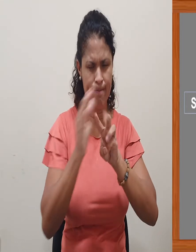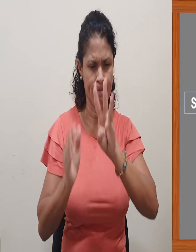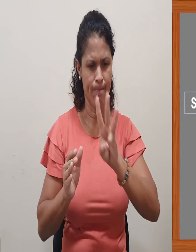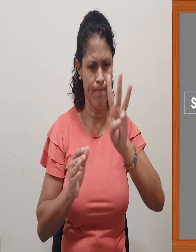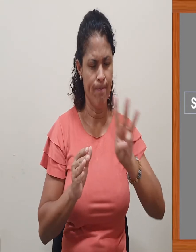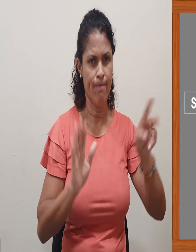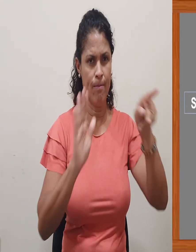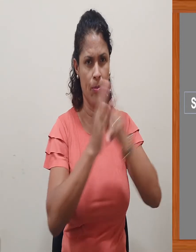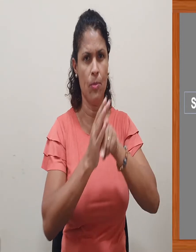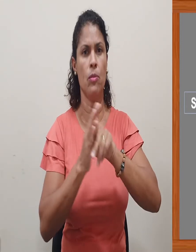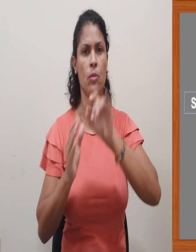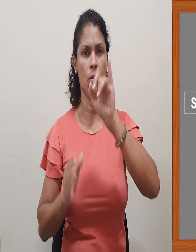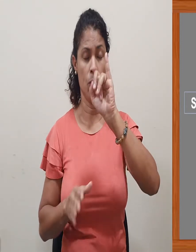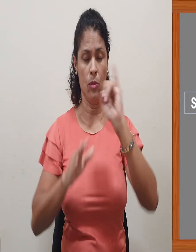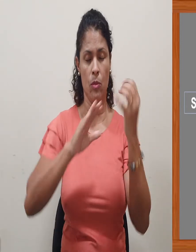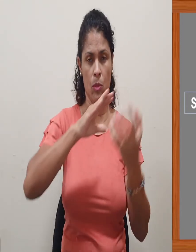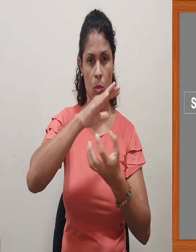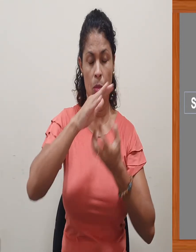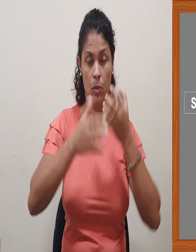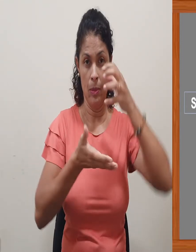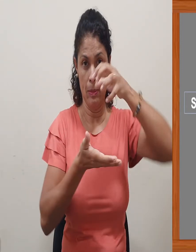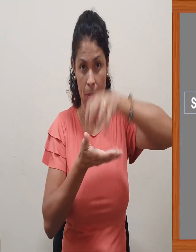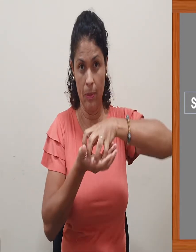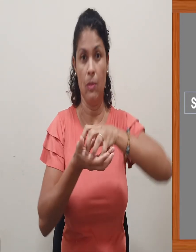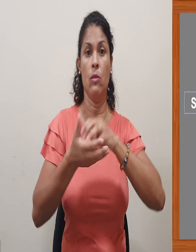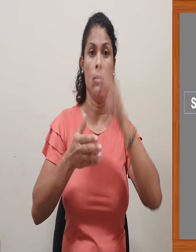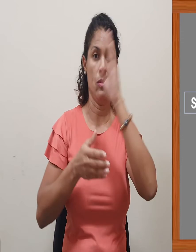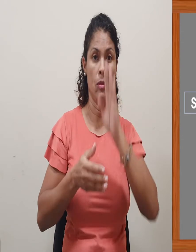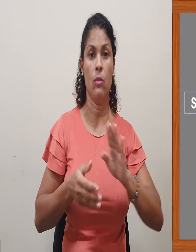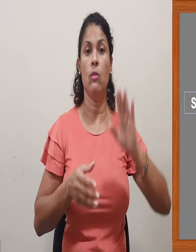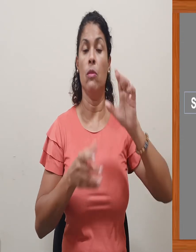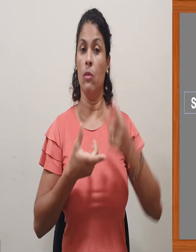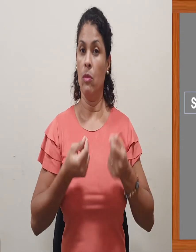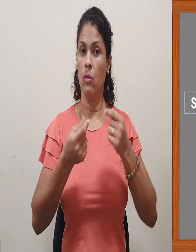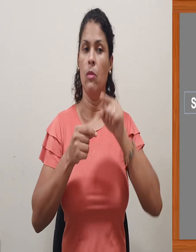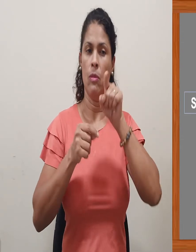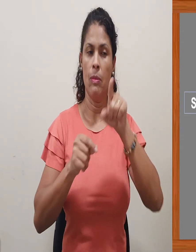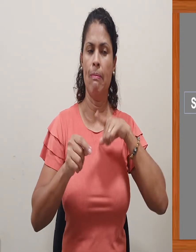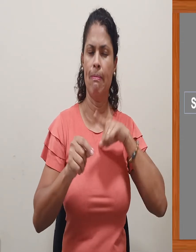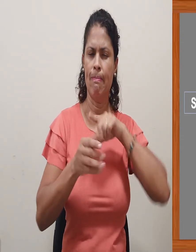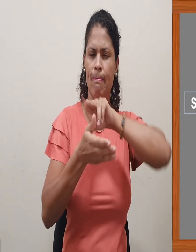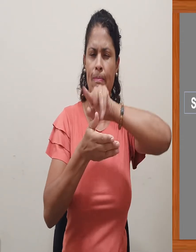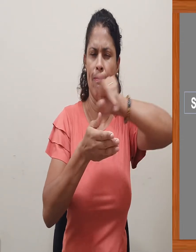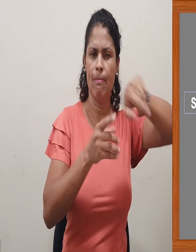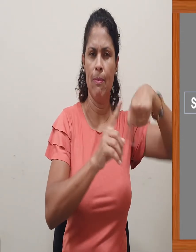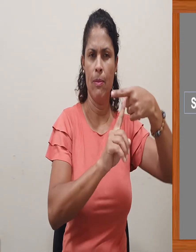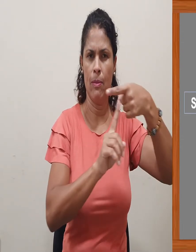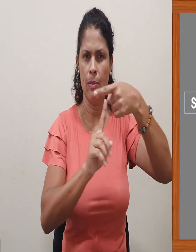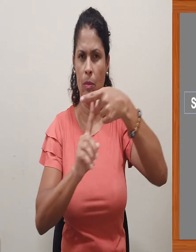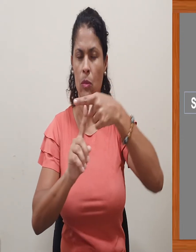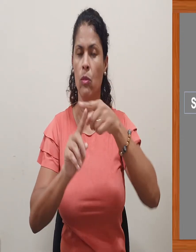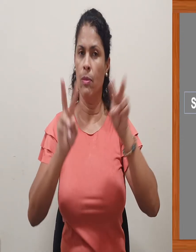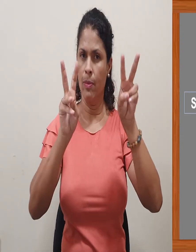dados estatísticos sobre o câncer, mas recomendo que você pesquise no site do Instituto Nacional do